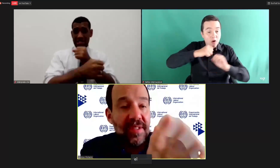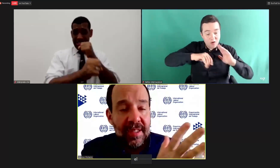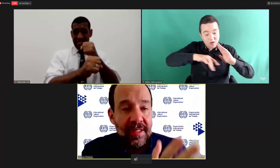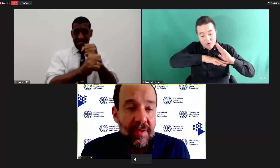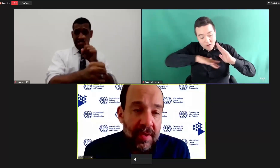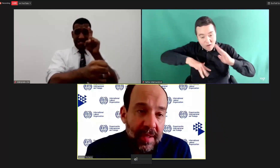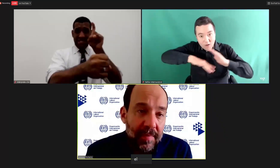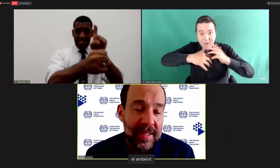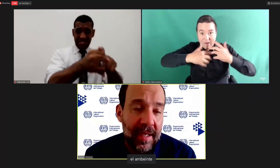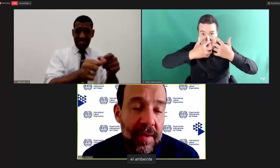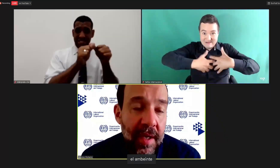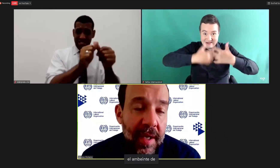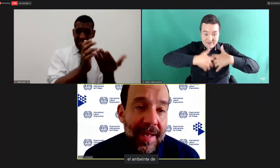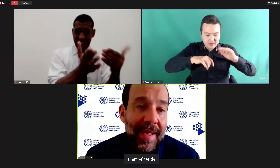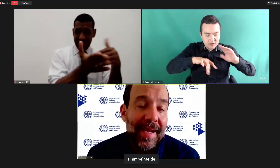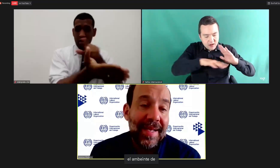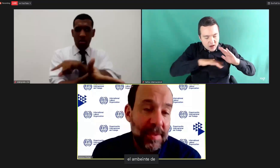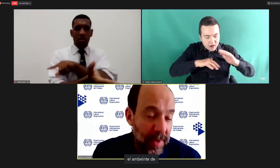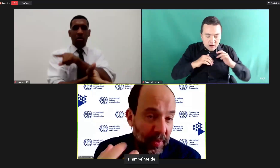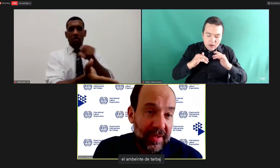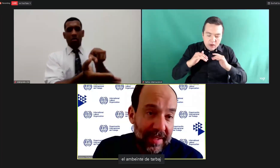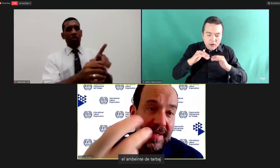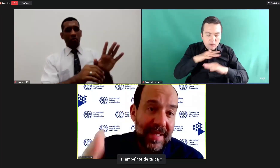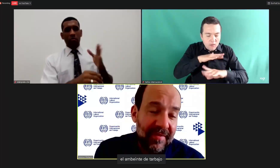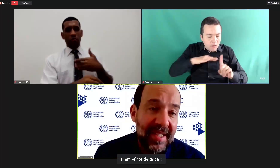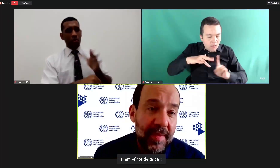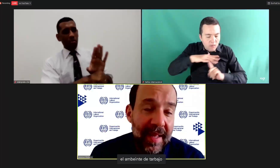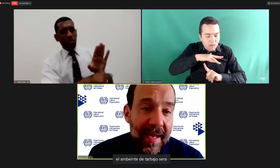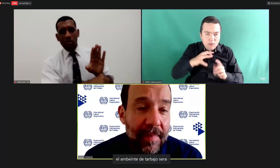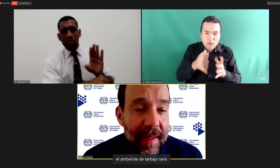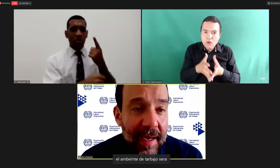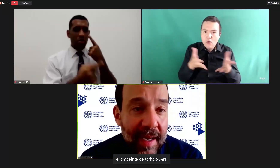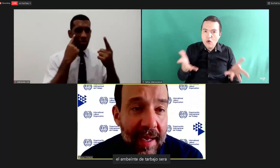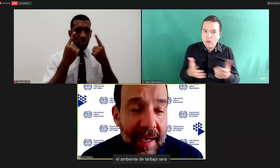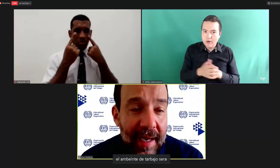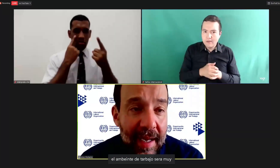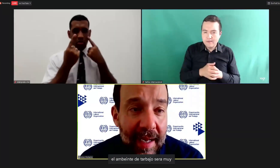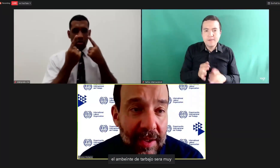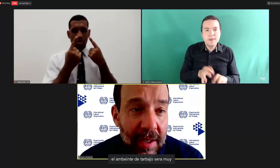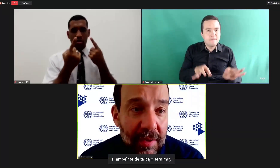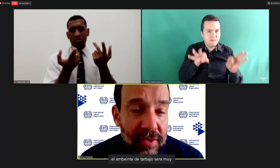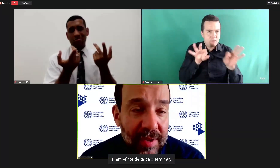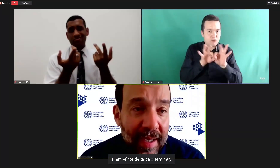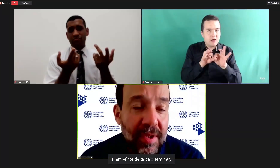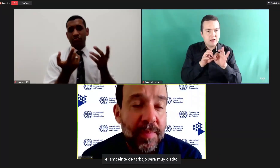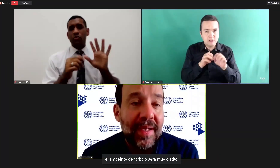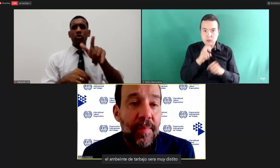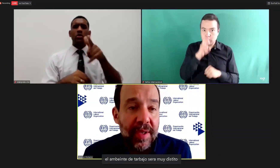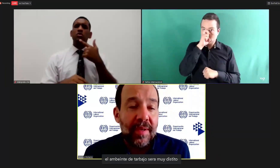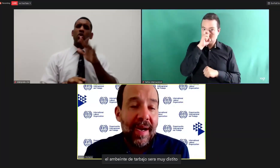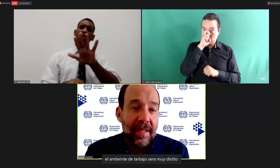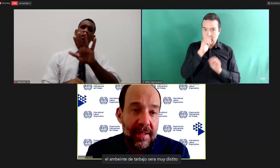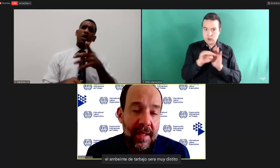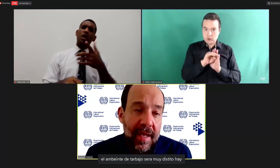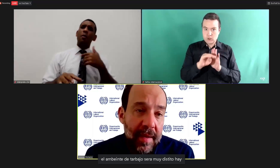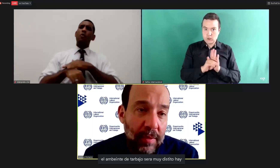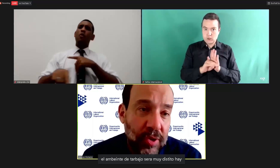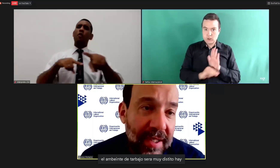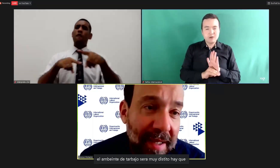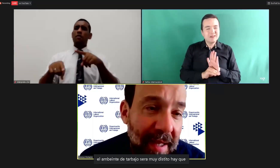será muy distinto, ¿no?, del pasado. Es que es importante también darle flexibilidad a los trabajadores para que puedan